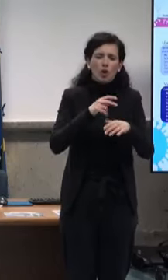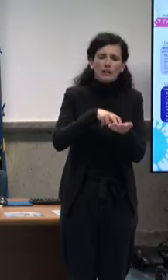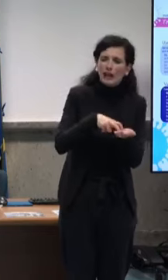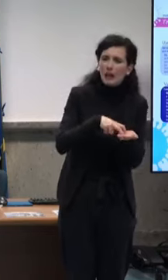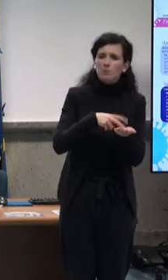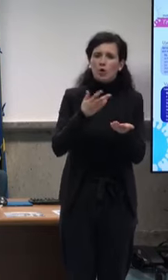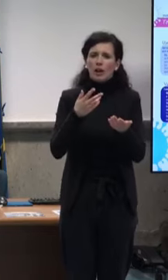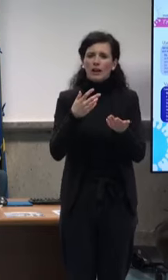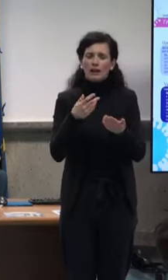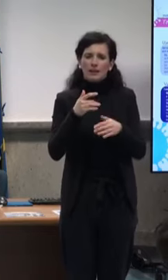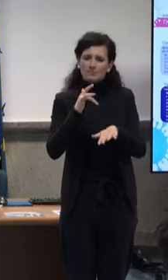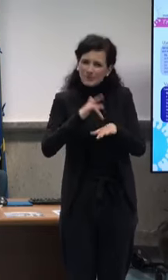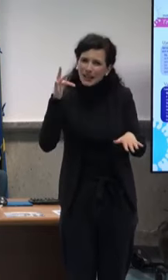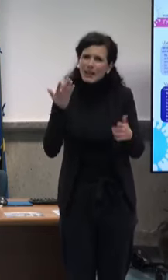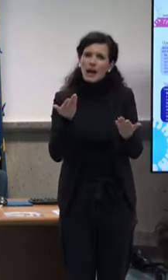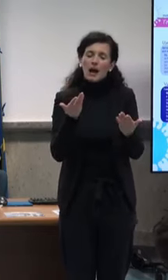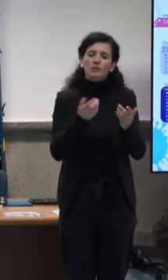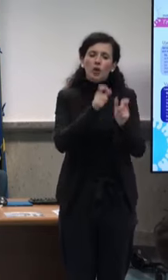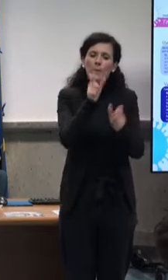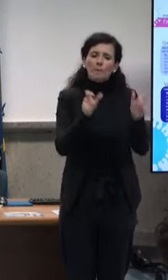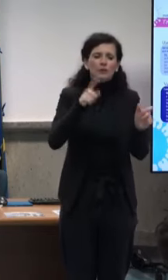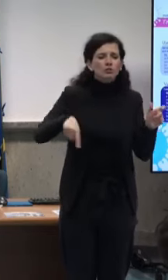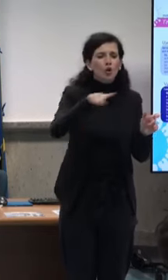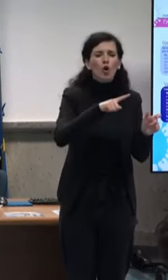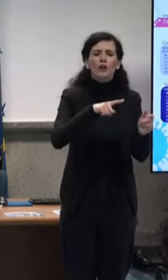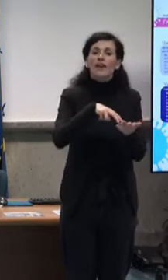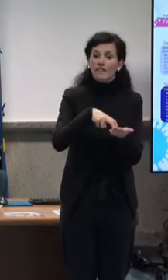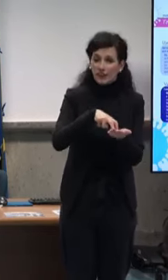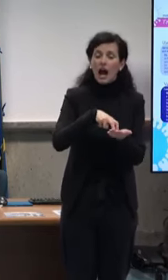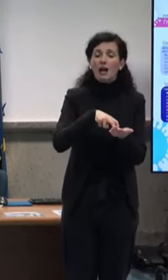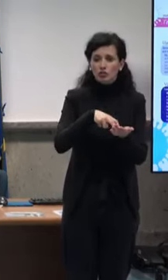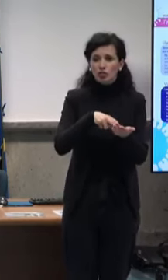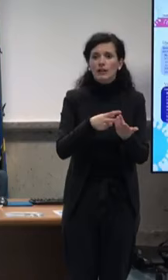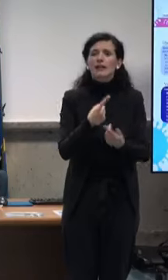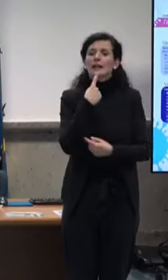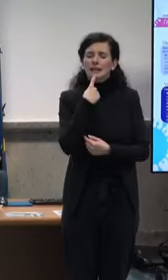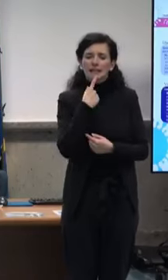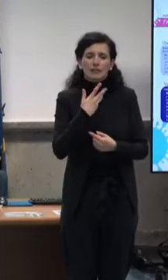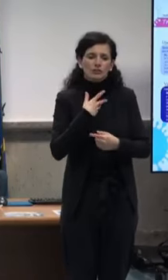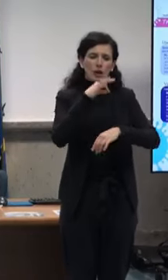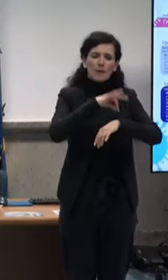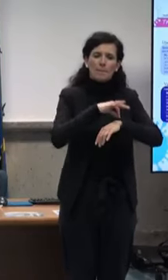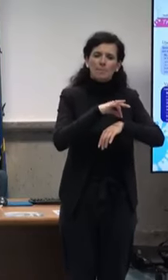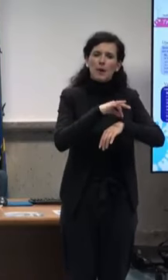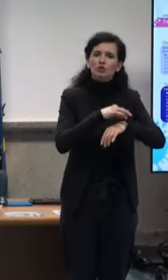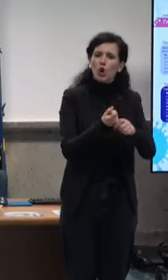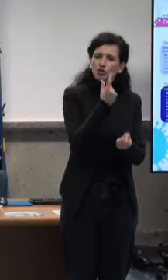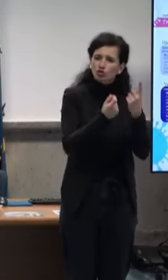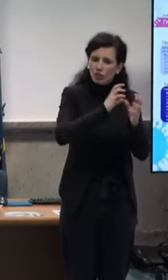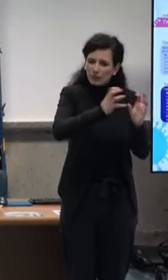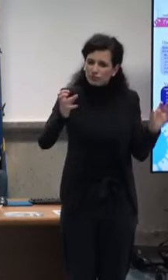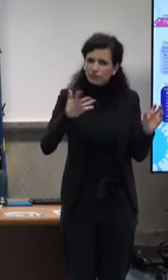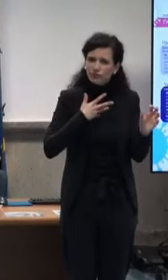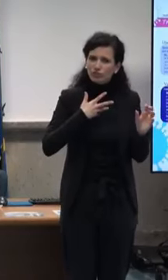con soggetti ospiti che ovviamente abbiamo visto affetti da paul e morbosità da situazioni estremamente